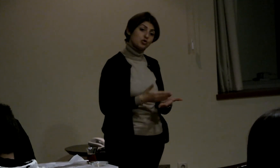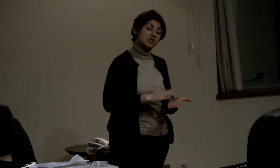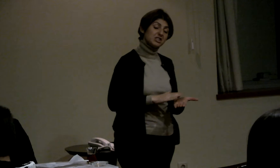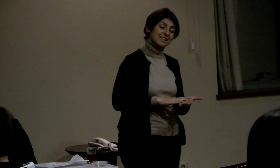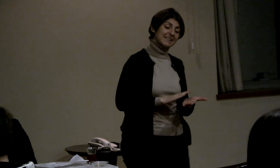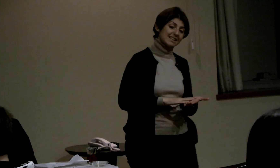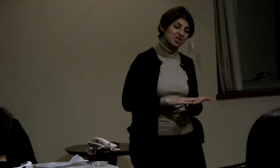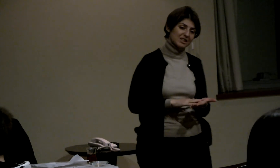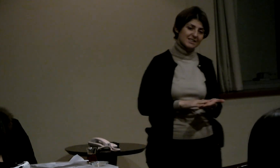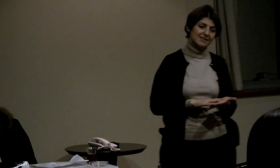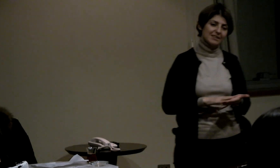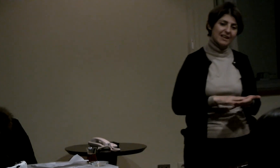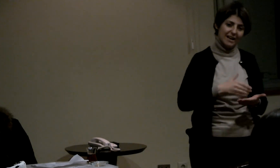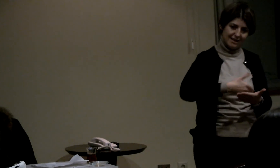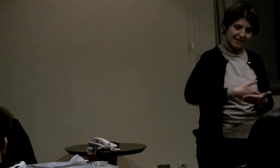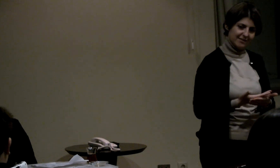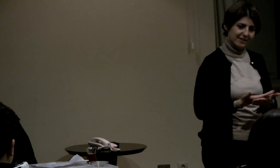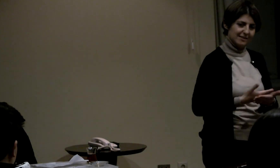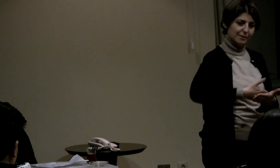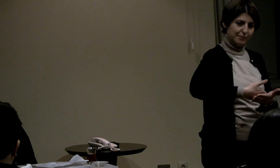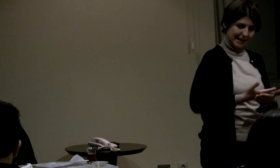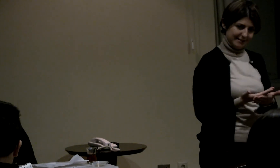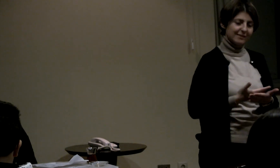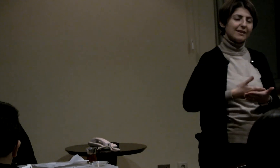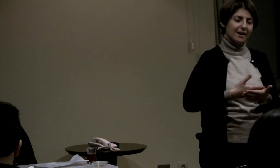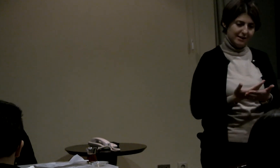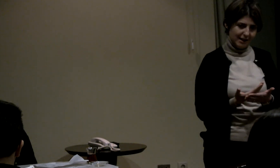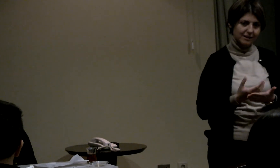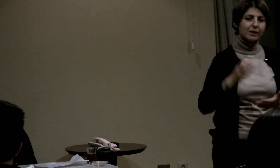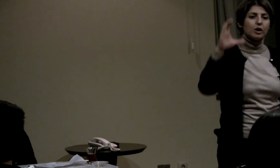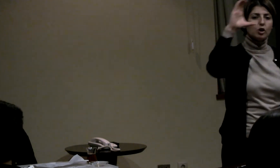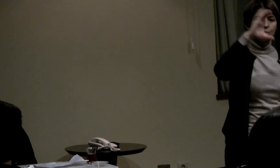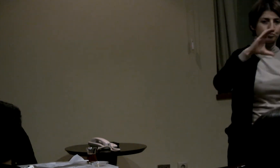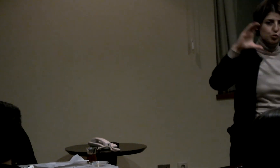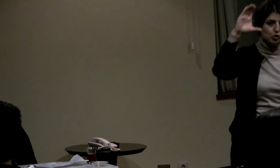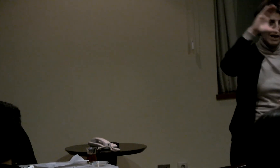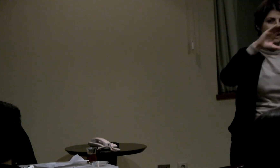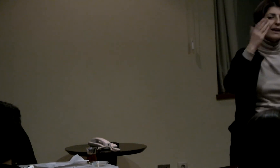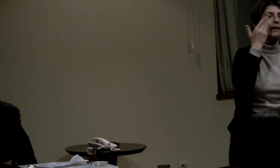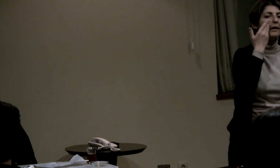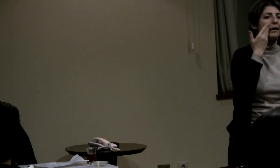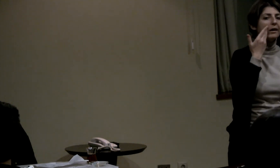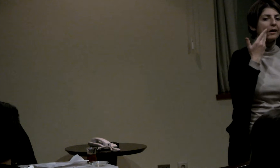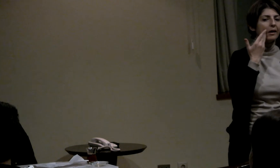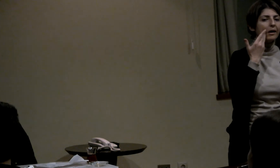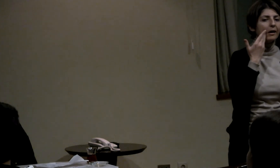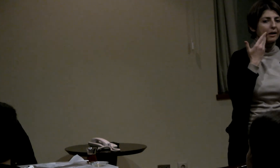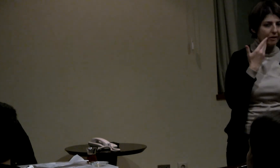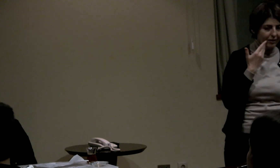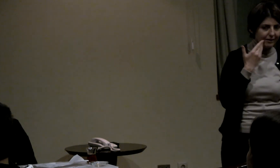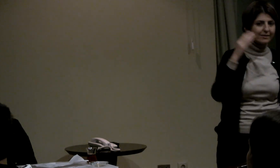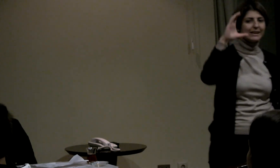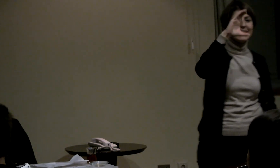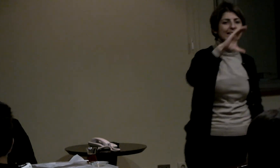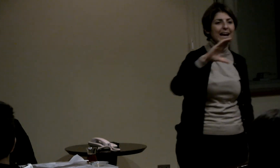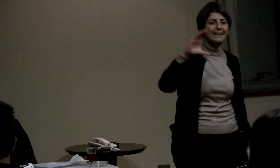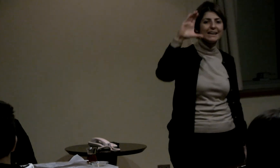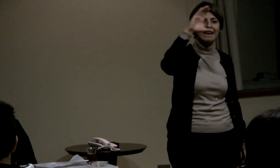ağzının içindekini keseceksin. Hah, evet. Gidelim. Aynen. Müze. Evet. Yani